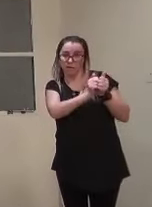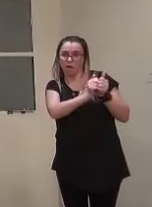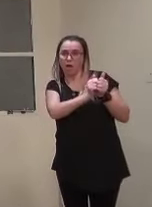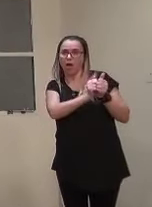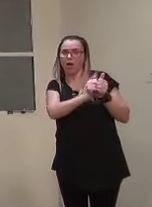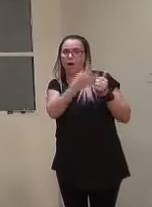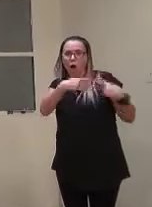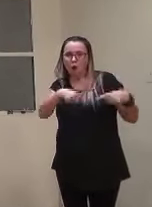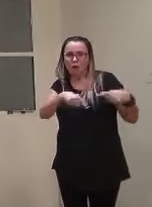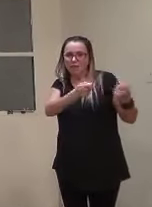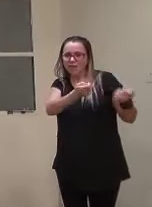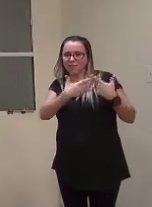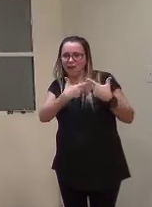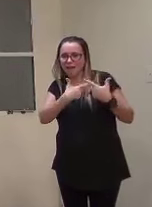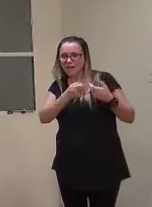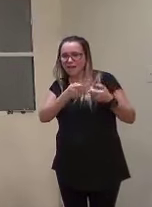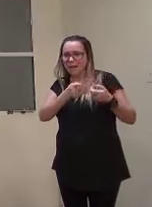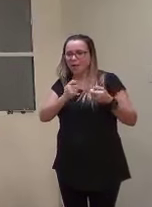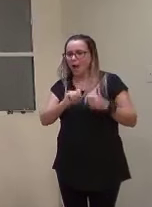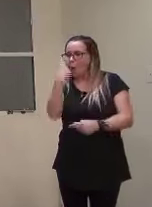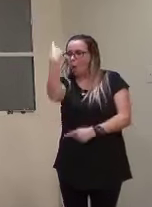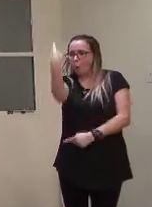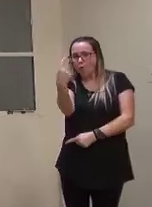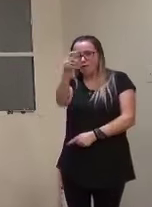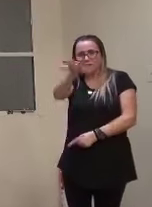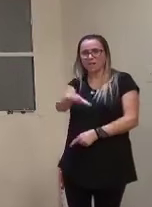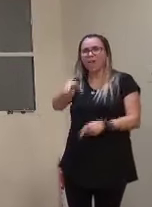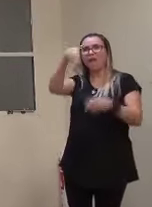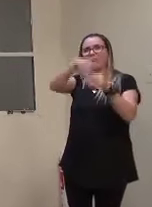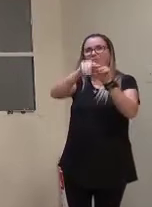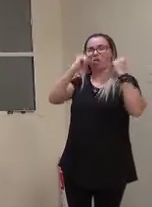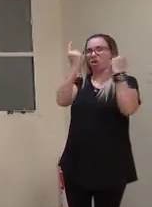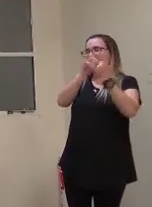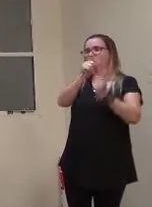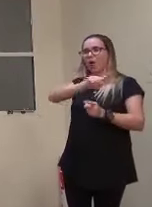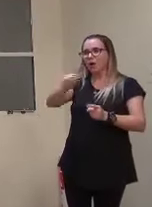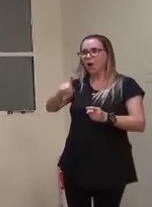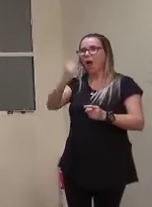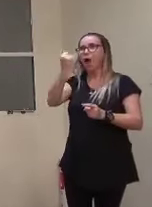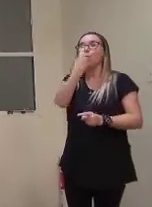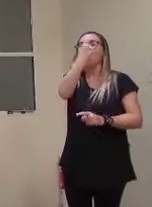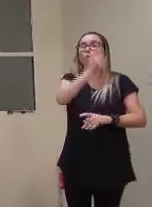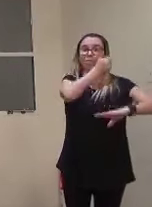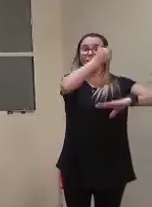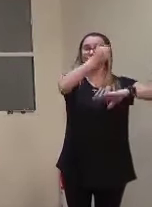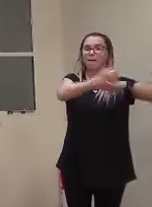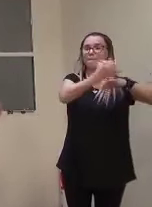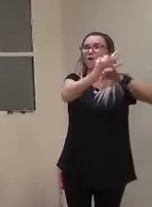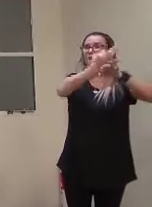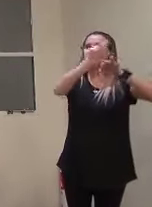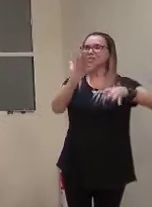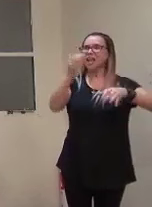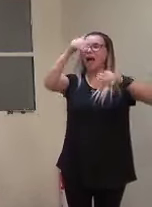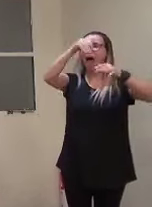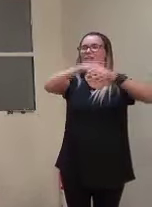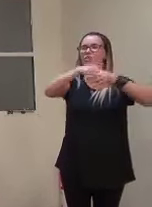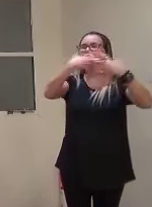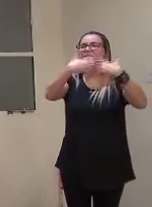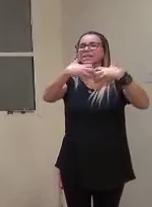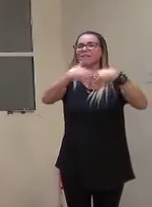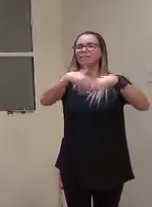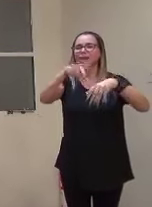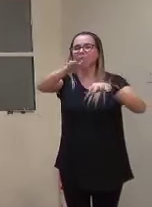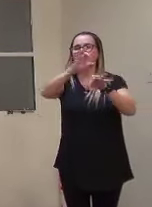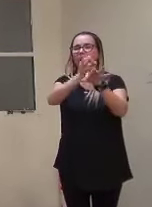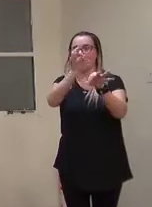estar a disposición no de un solo chico en el aula sino de tener una figura profesional adentro del sistema propio